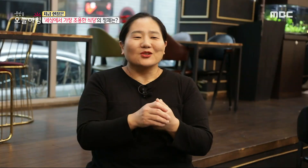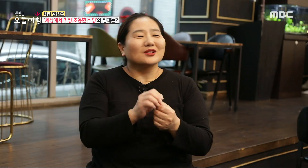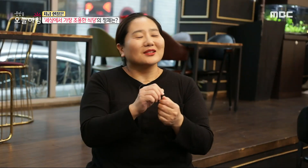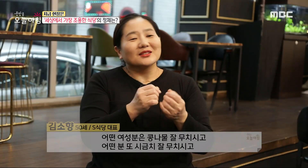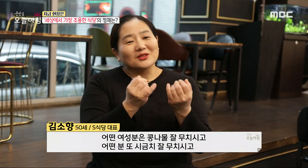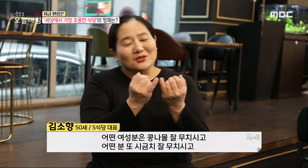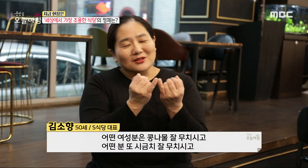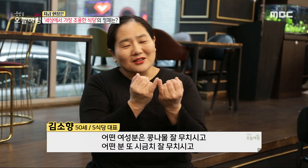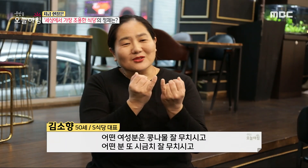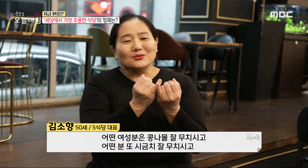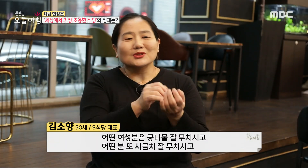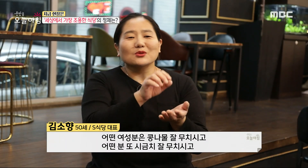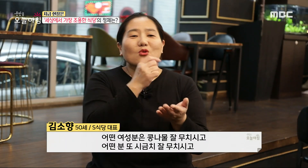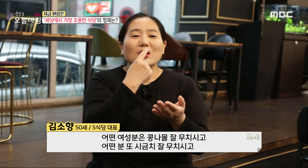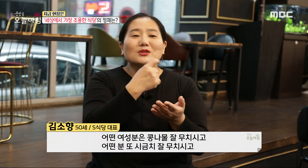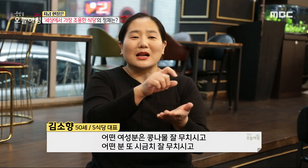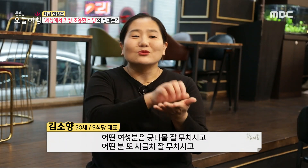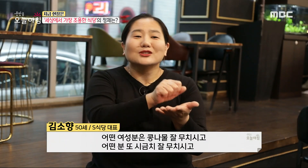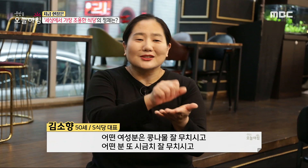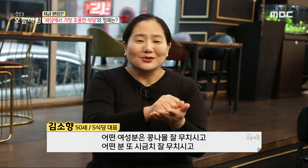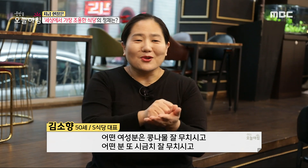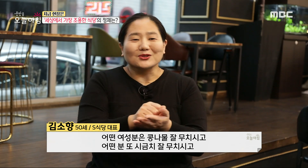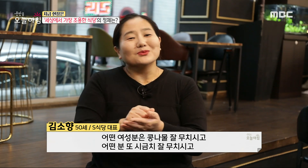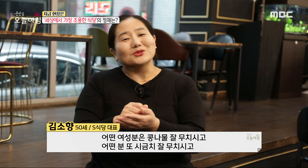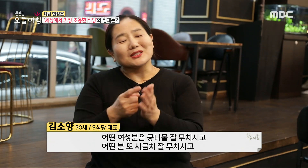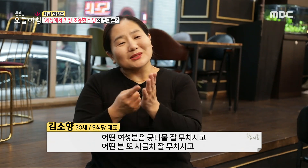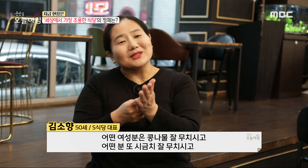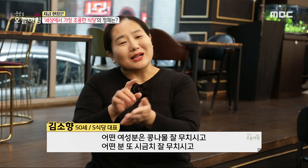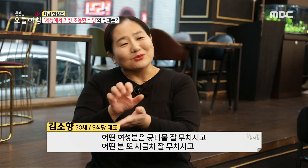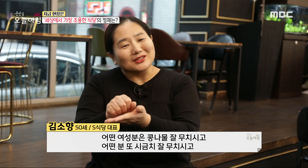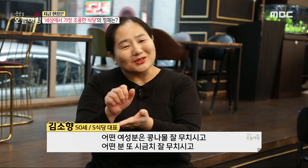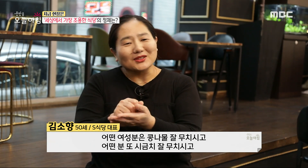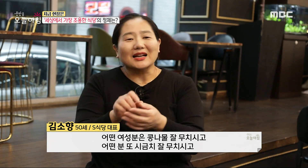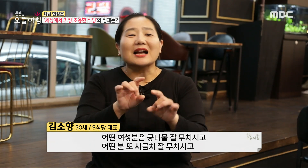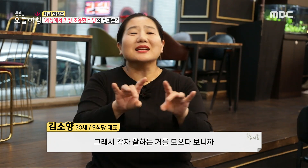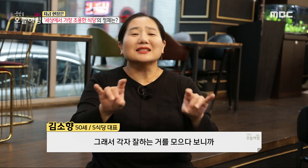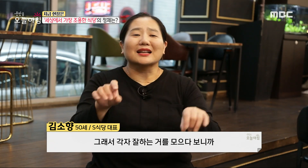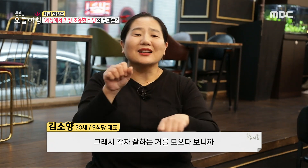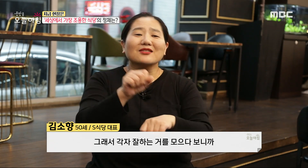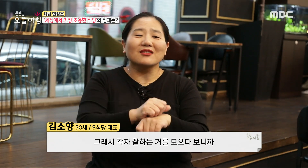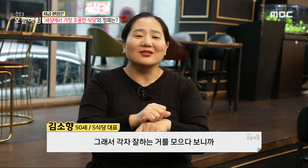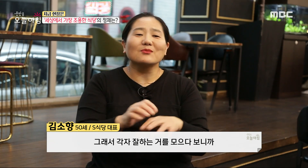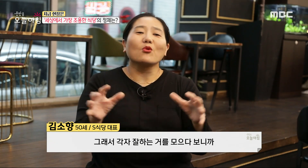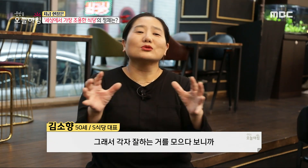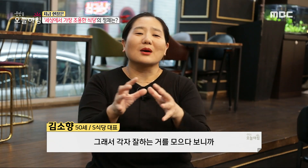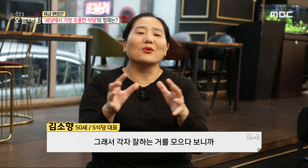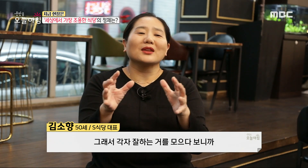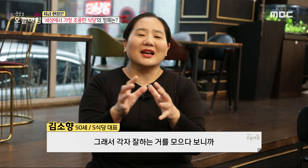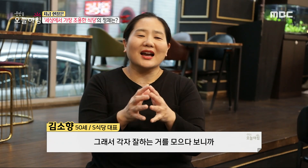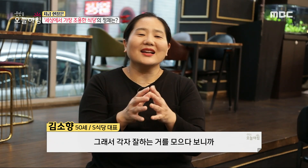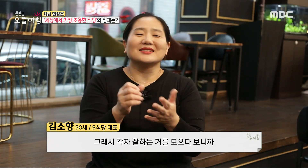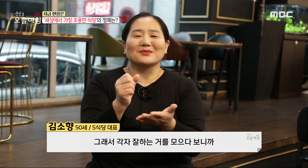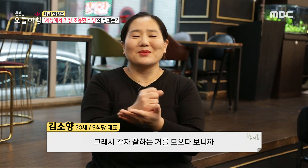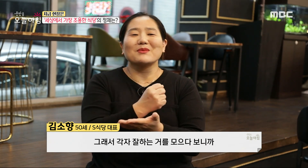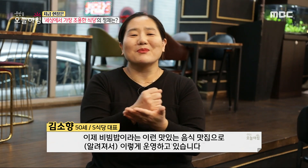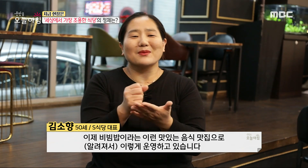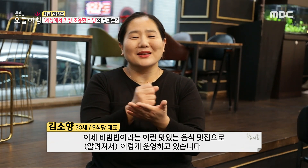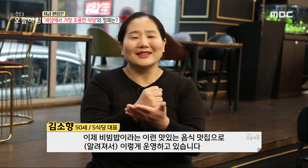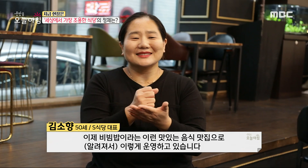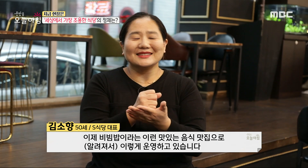어떤 여성분은 콩나물 잘 무치시고 어떤 분도 시금치 잘 무치시고 각자 잘하는 거를 모으다 보니까 이제 비빔밥이라는